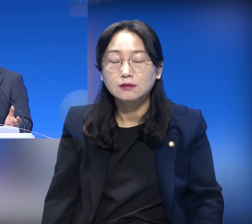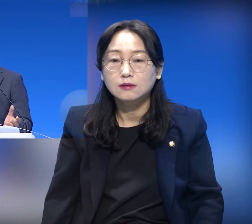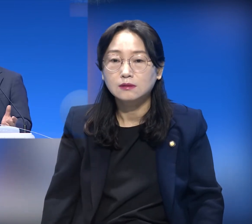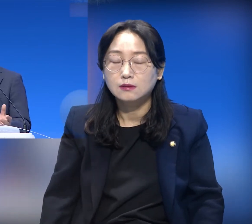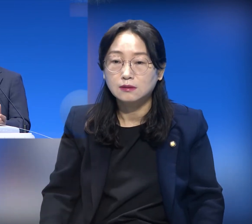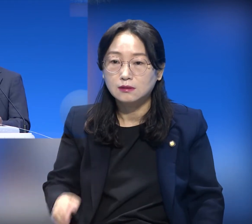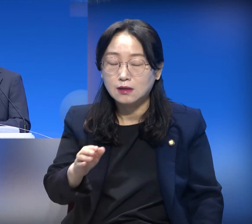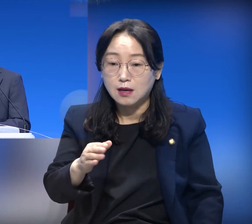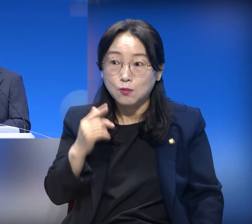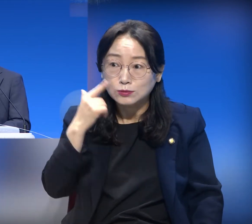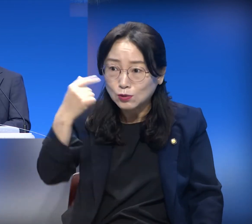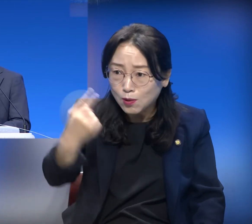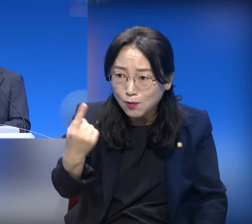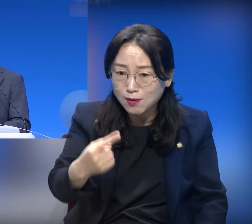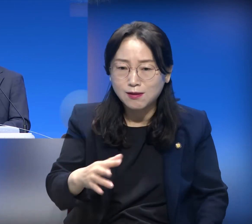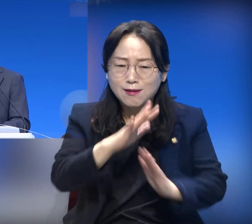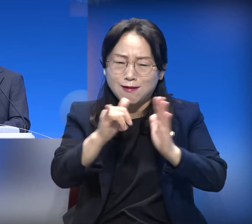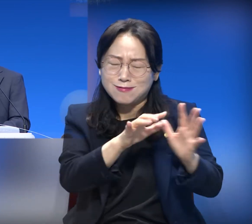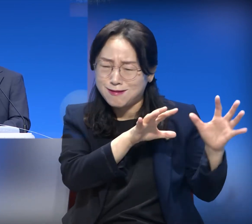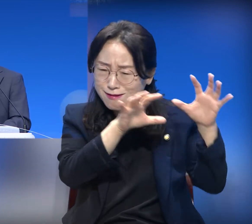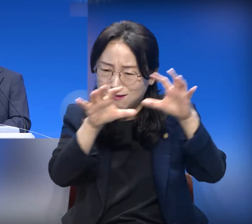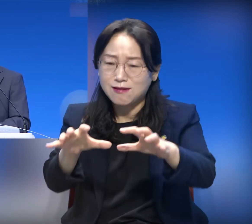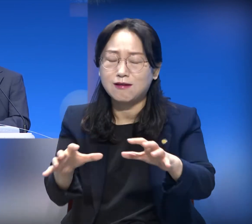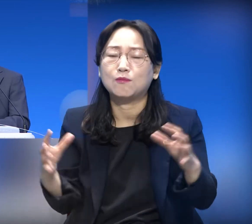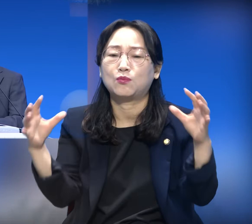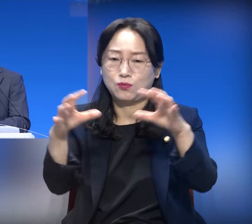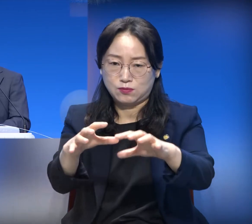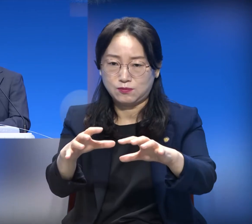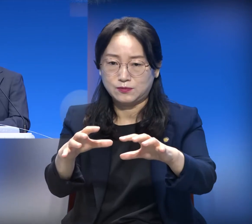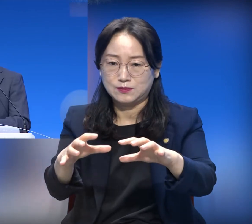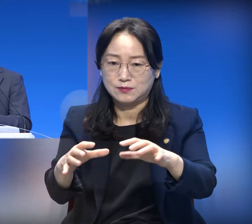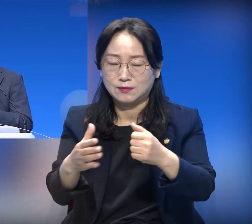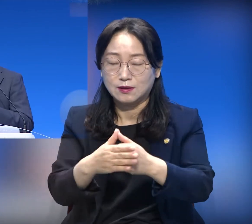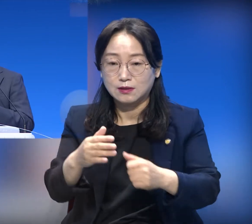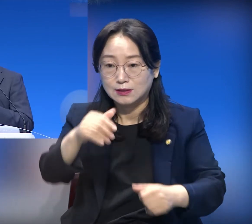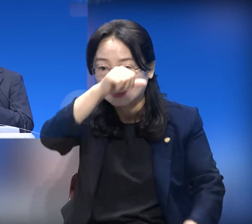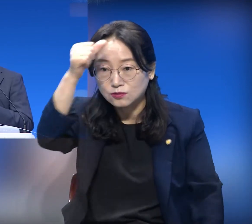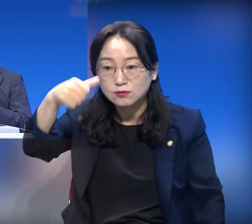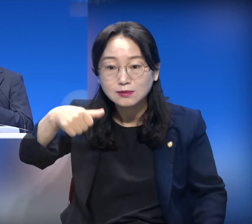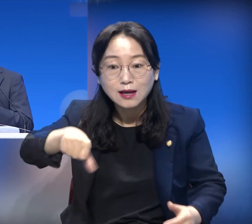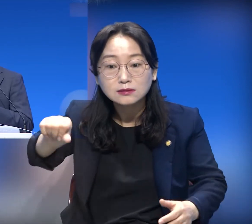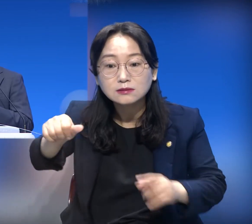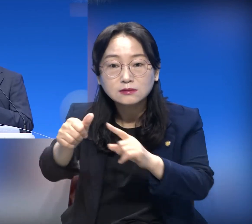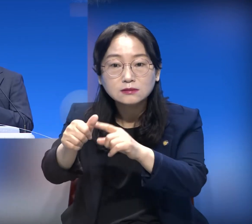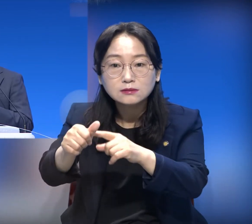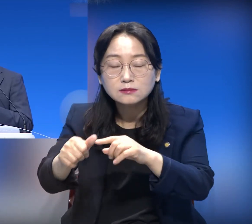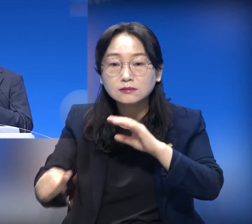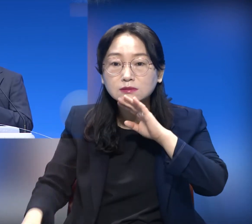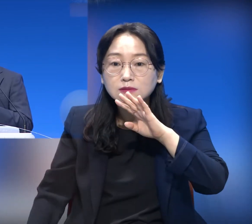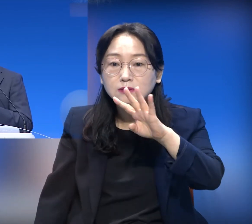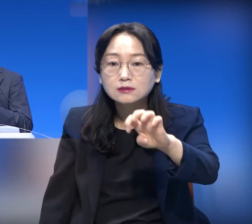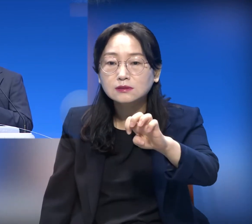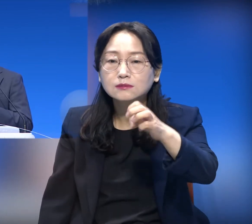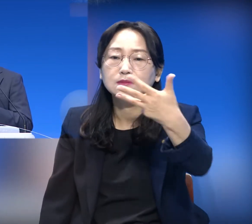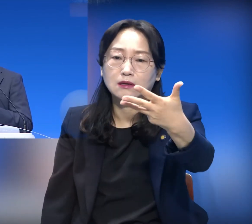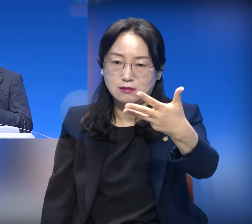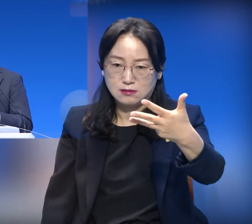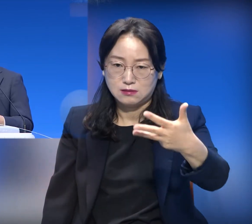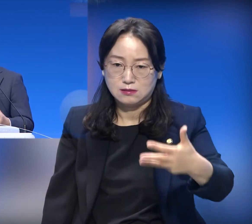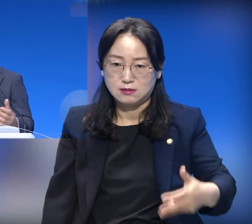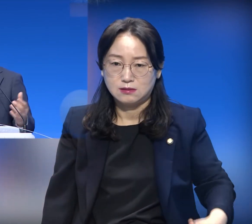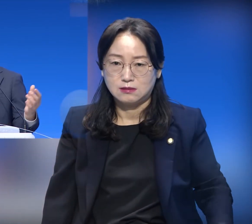제가 온다고 가족들이 다 모였더라고요. 네, 그 장로님 아들이 만 48세밖에 안 되는데